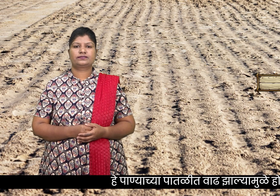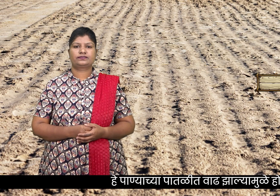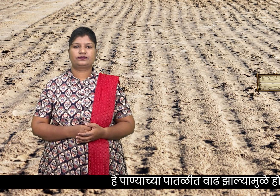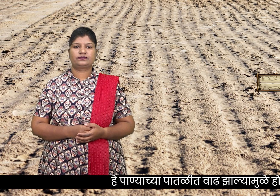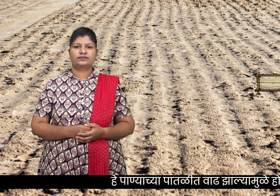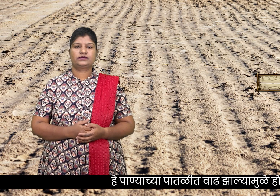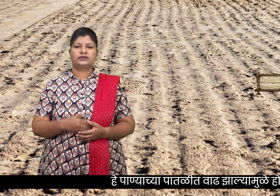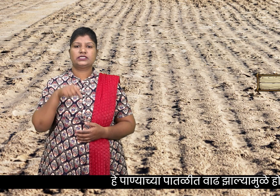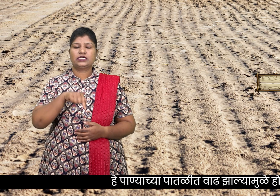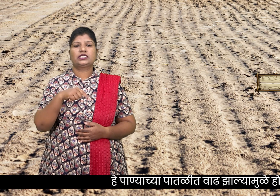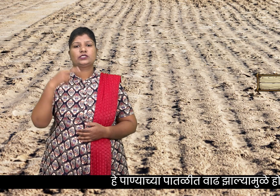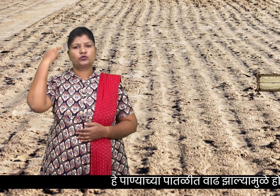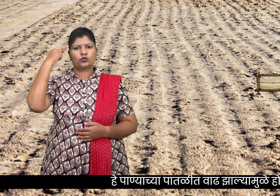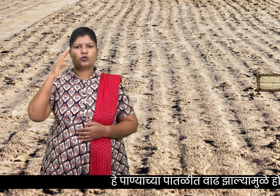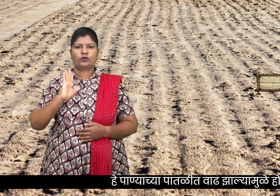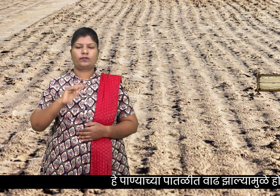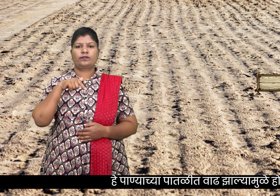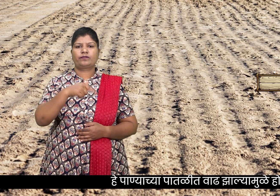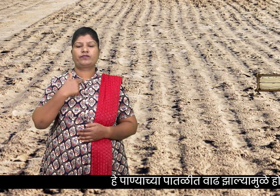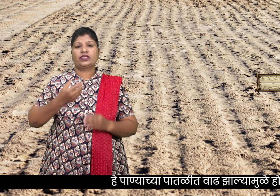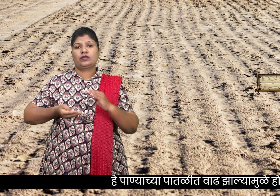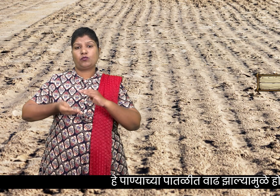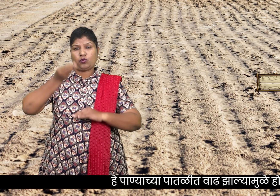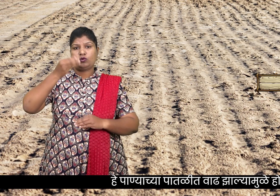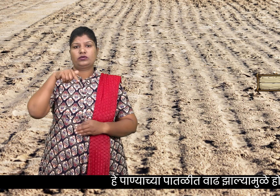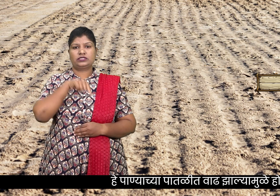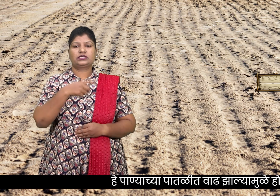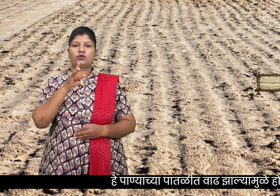हे पाण्याच्या पातळीत वाढ झाल्यामुळे होते।